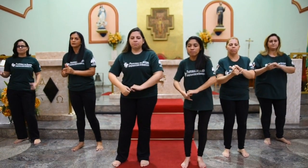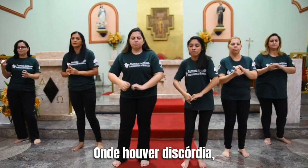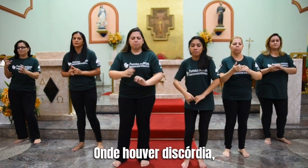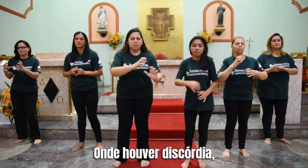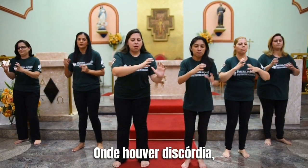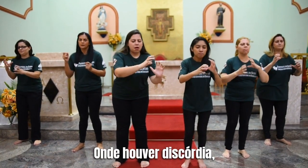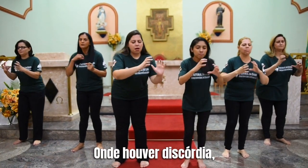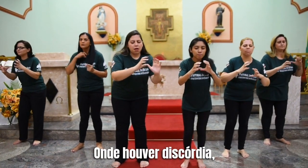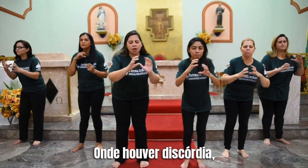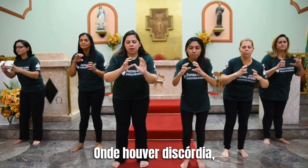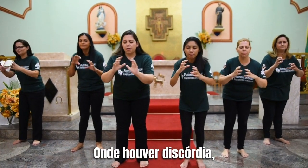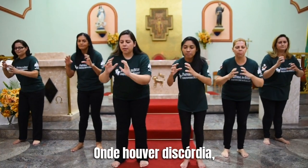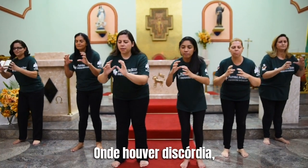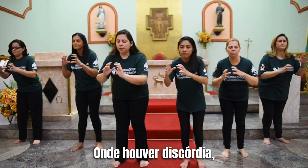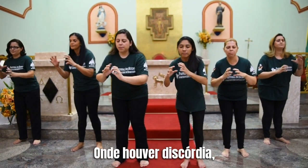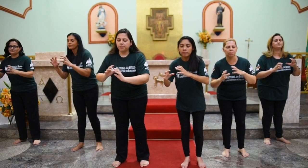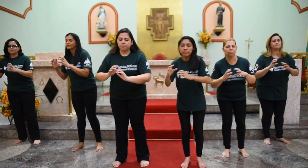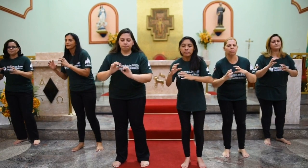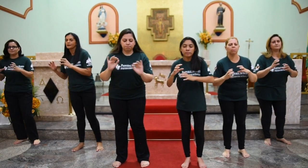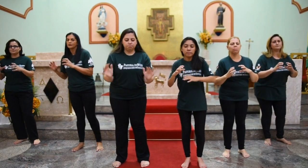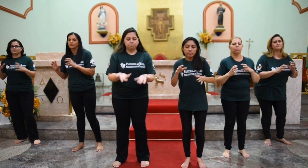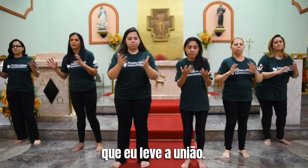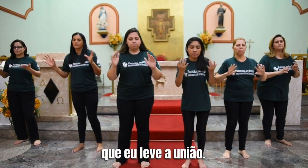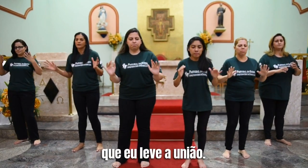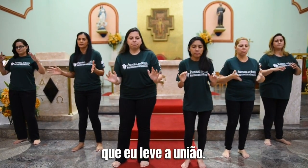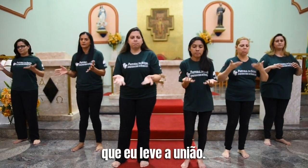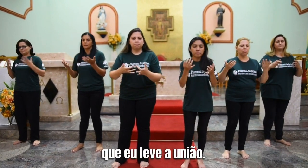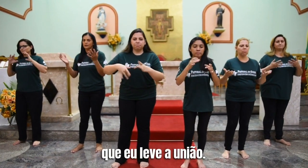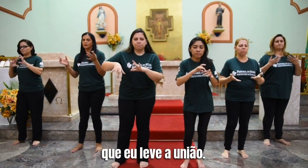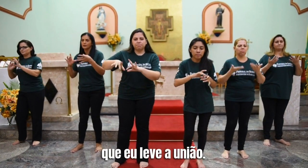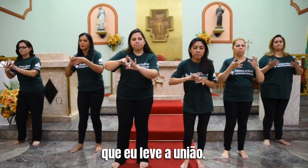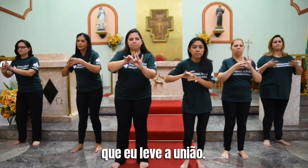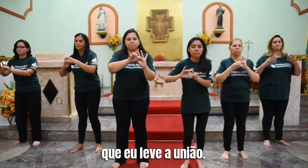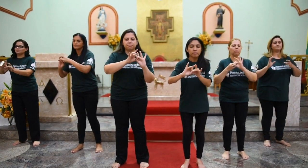Onde houver discórdia, que eu leve a união.